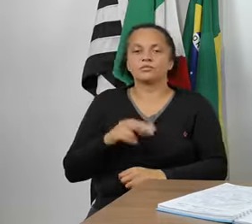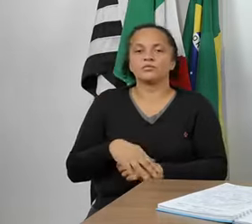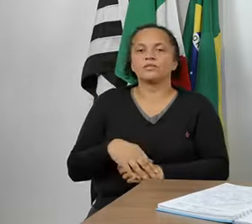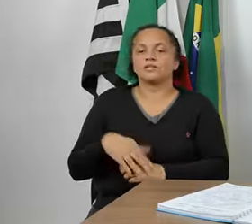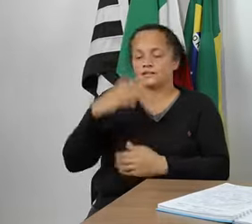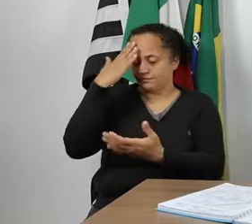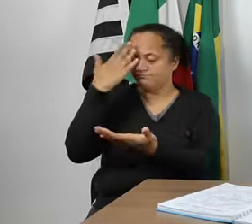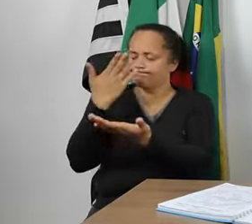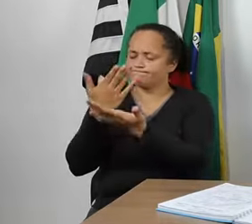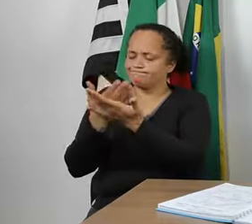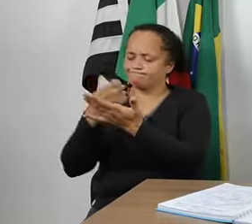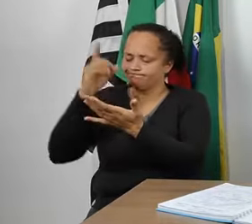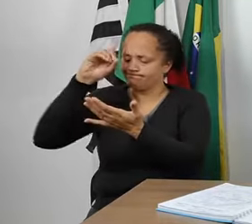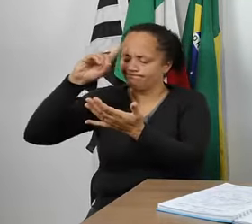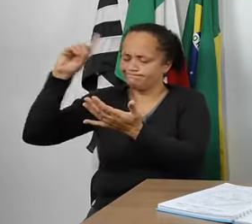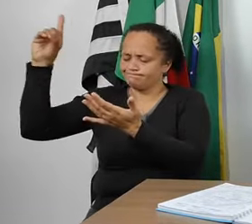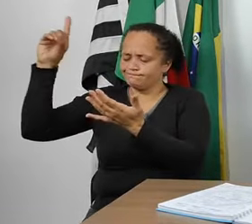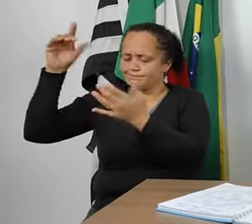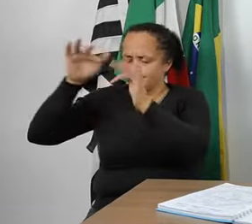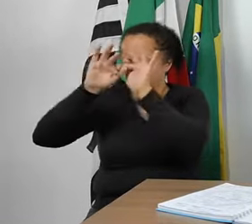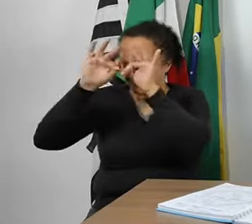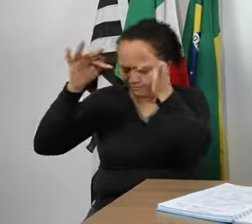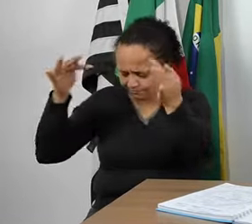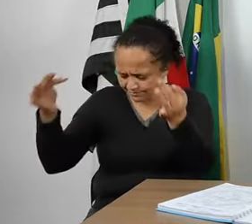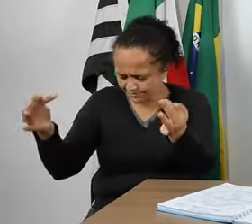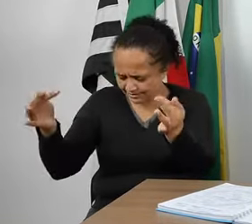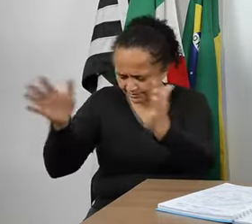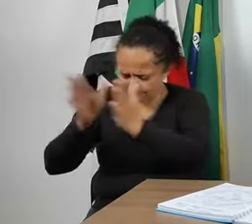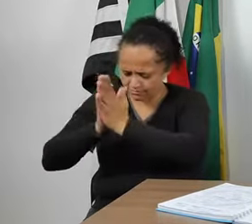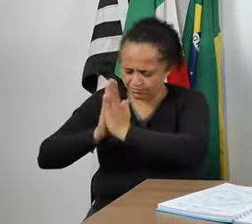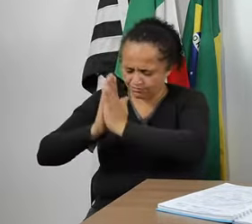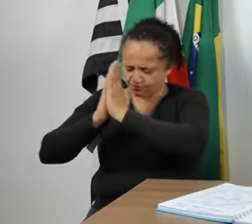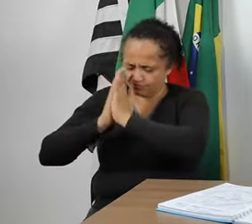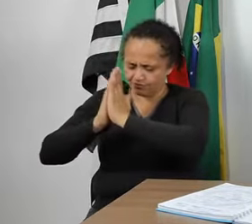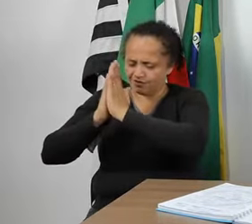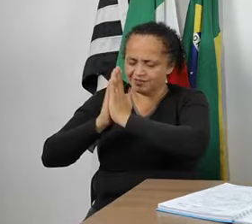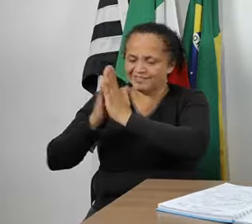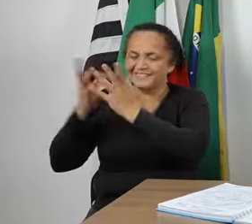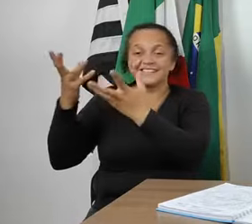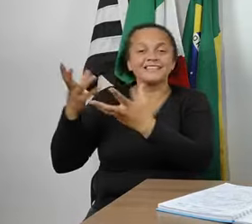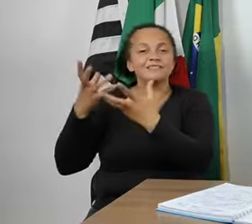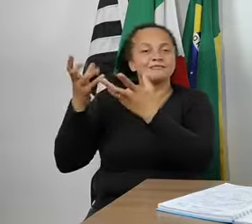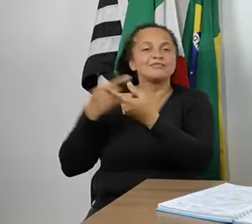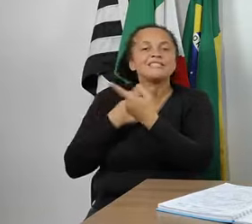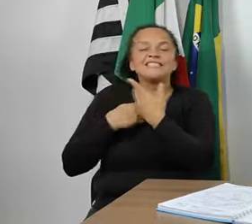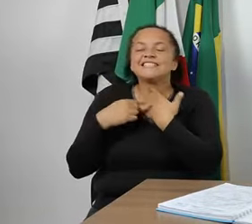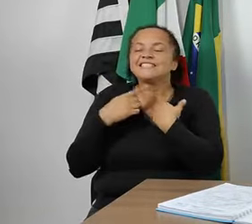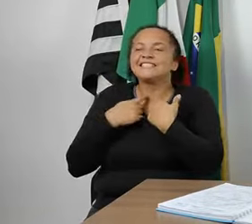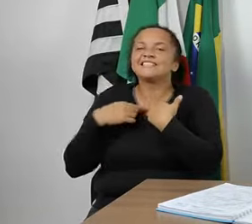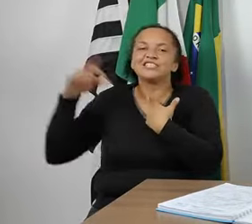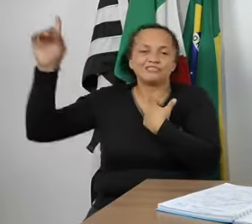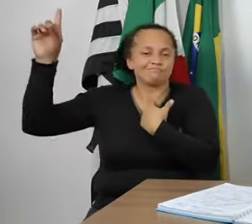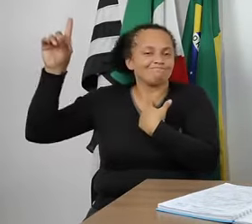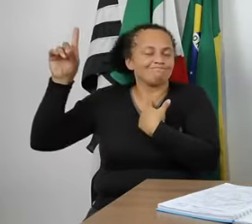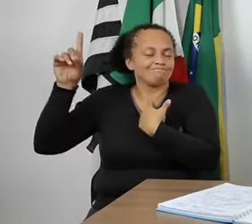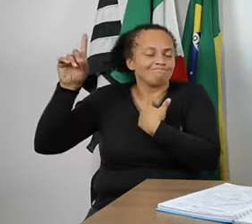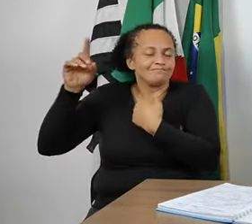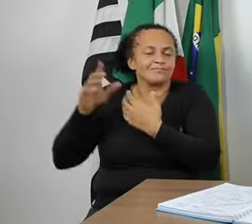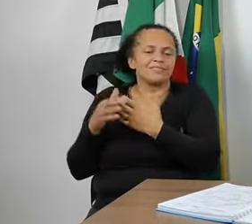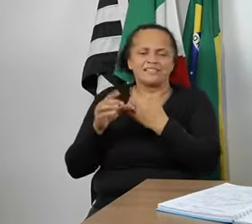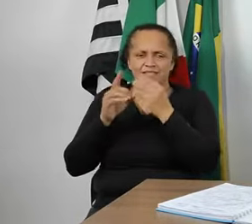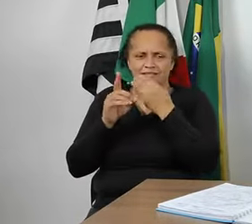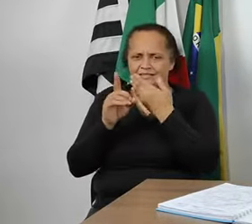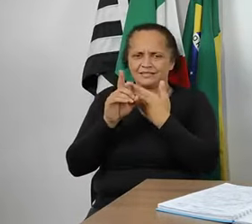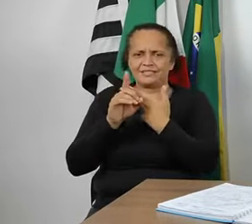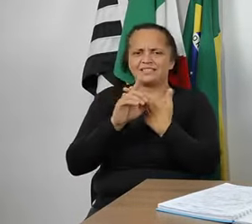nome, se humilhar e orar, buscar a minha face e se afastar dos seus maus caminhos,